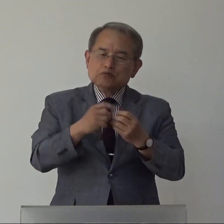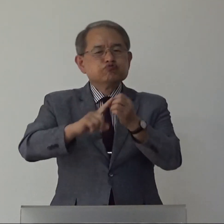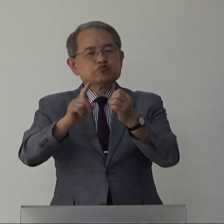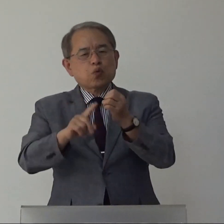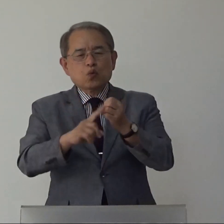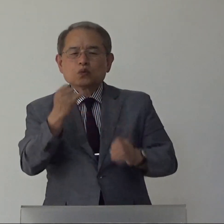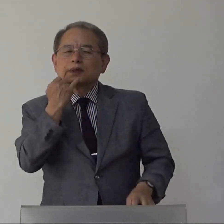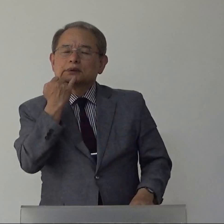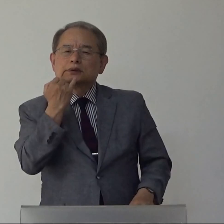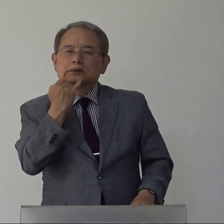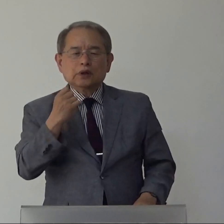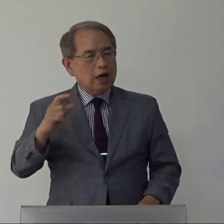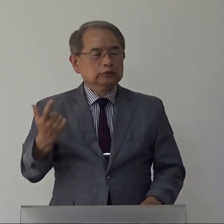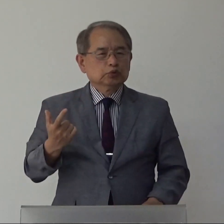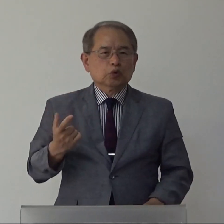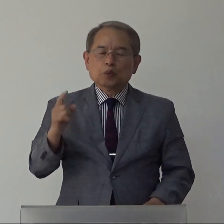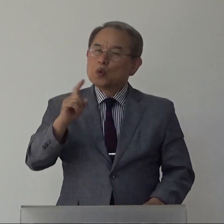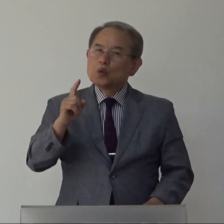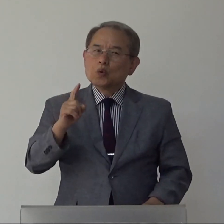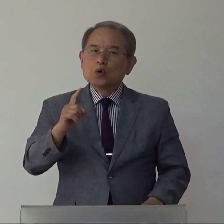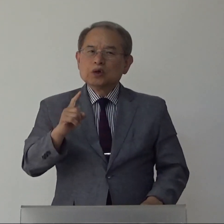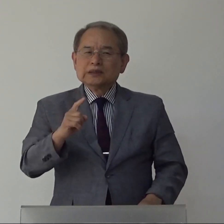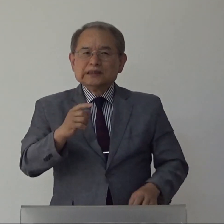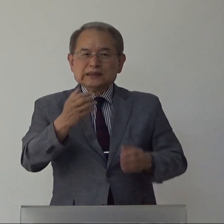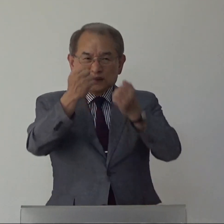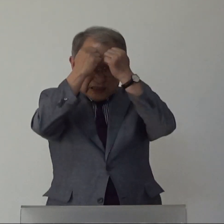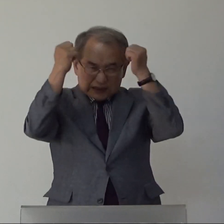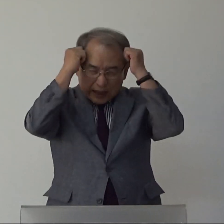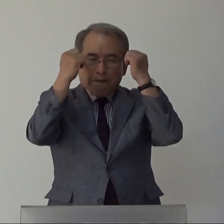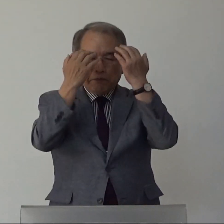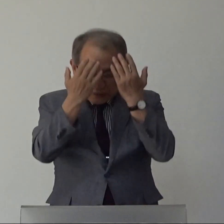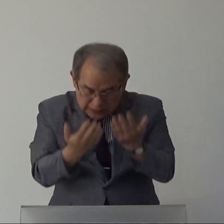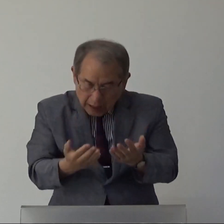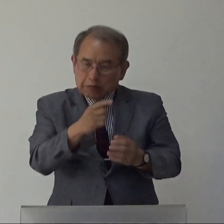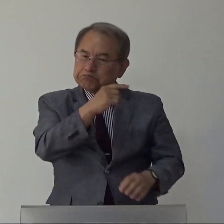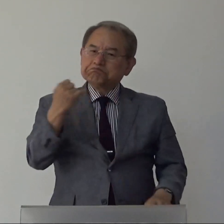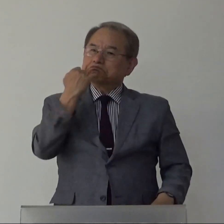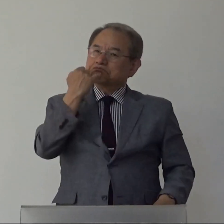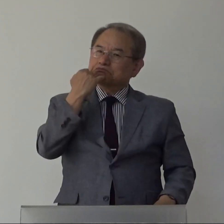때에 교회만이 아니라 불교도 이해해줘야지.